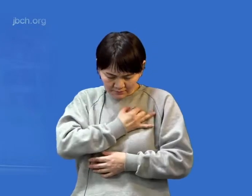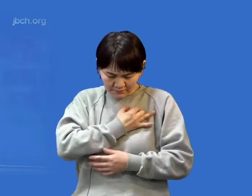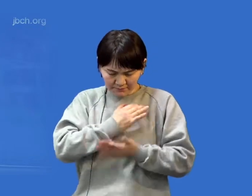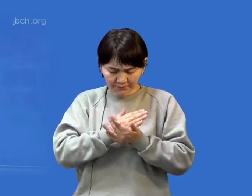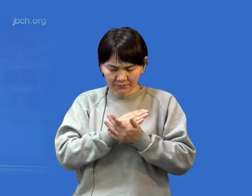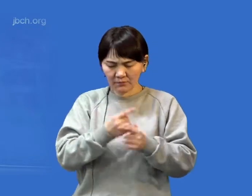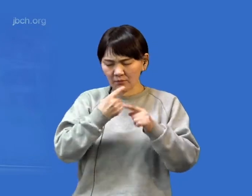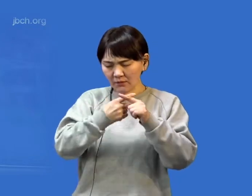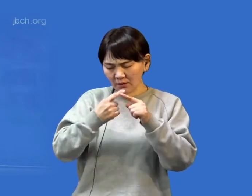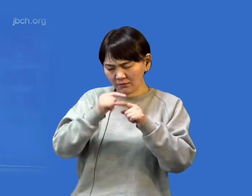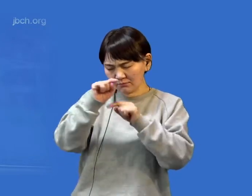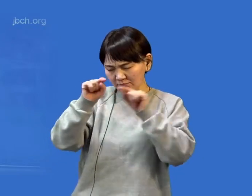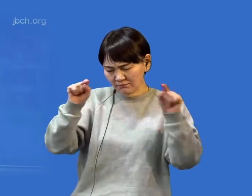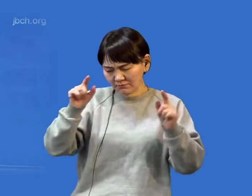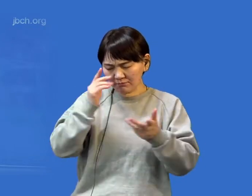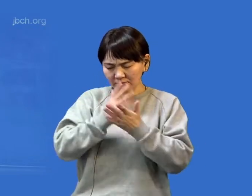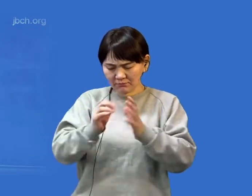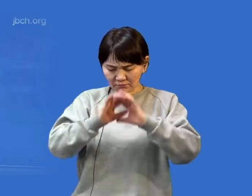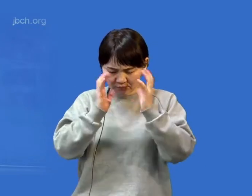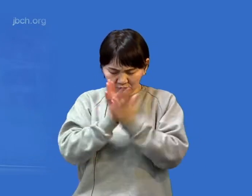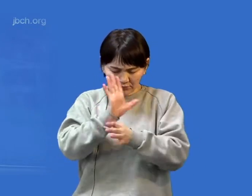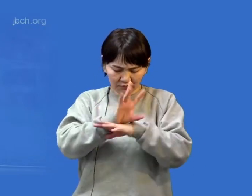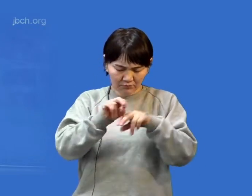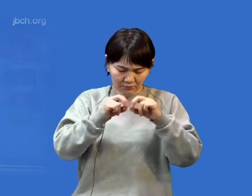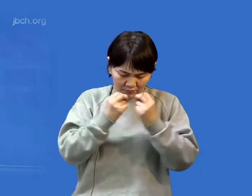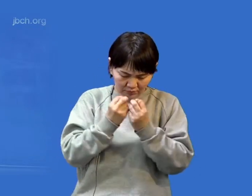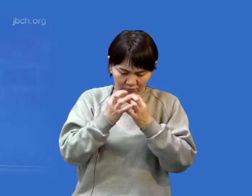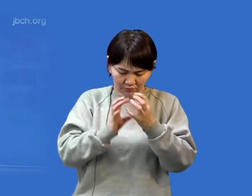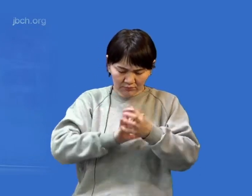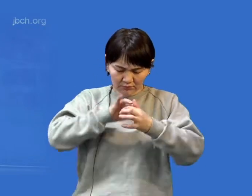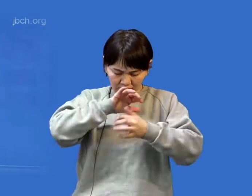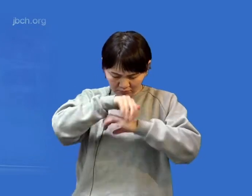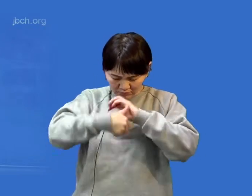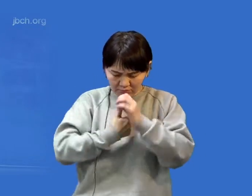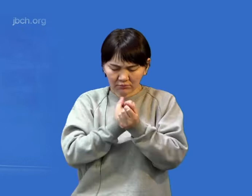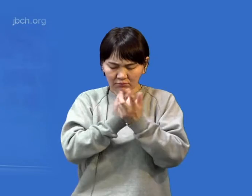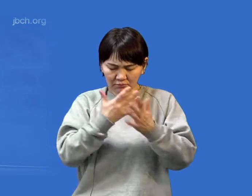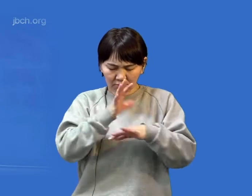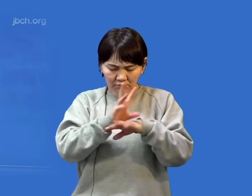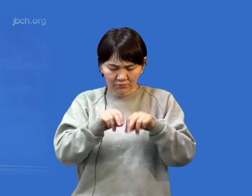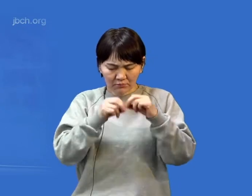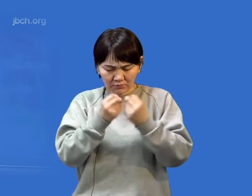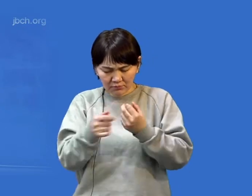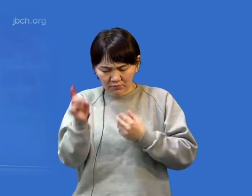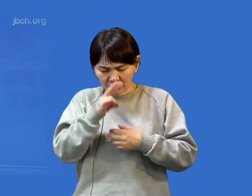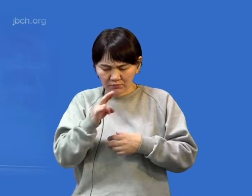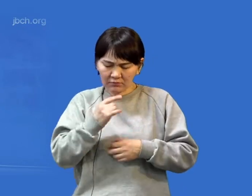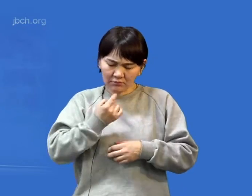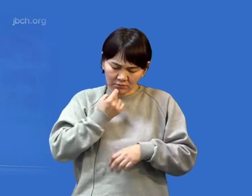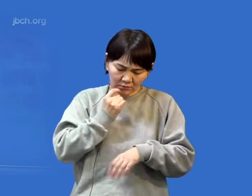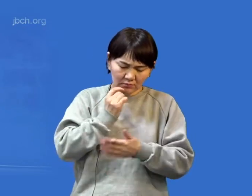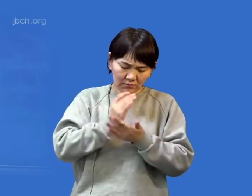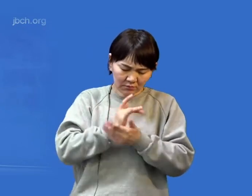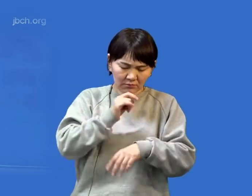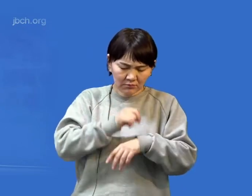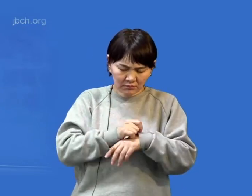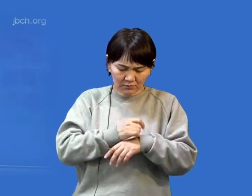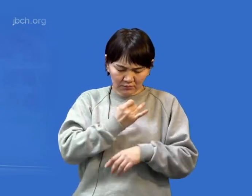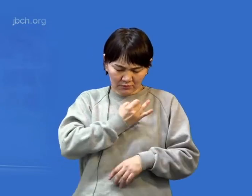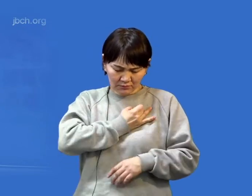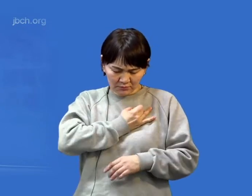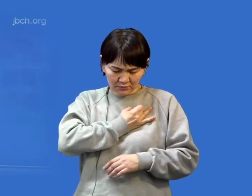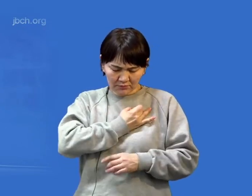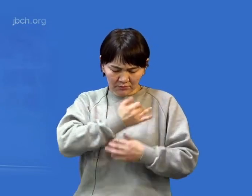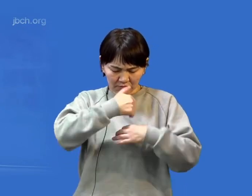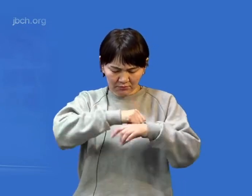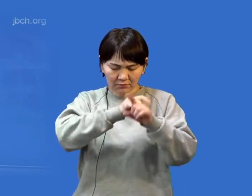Орон даяар байгаа бүх хил чуулган, дэлхийд байгаа олон чуулганууд, хүнд хэцүү байдал донд итгэлээ сахин сайн мэдээг тарааж байгаа бүх